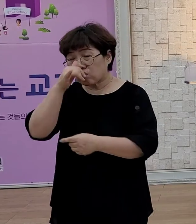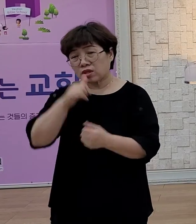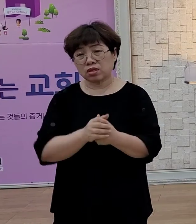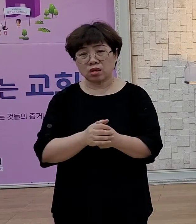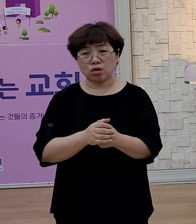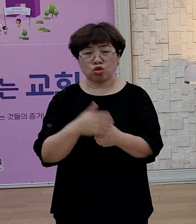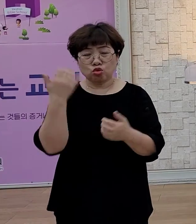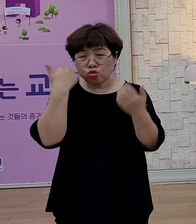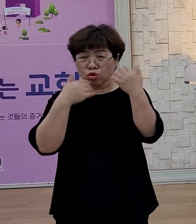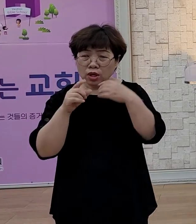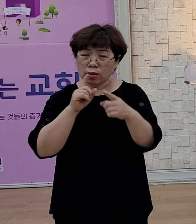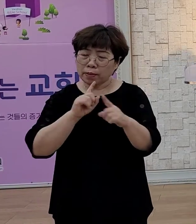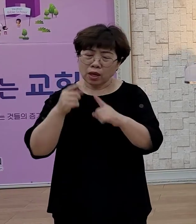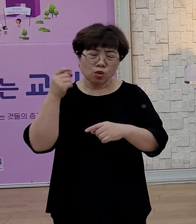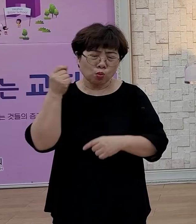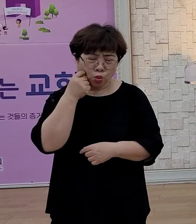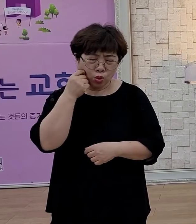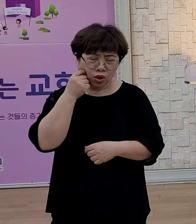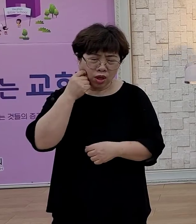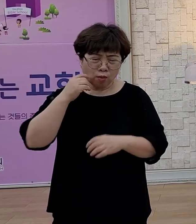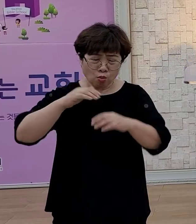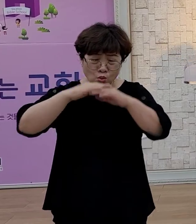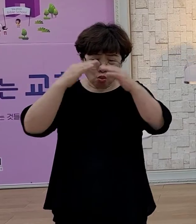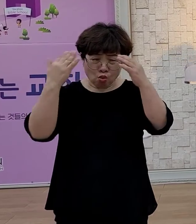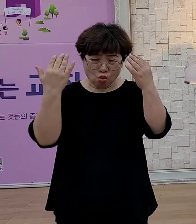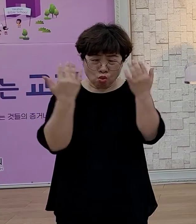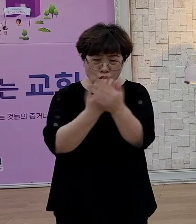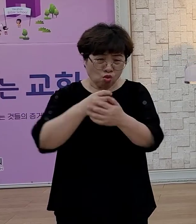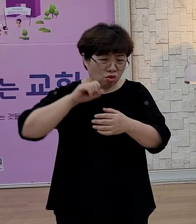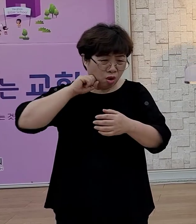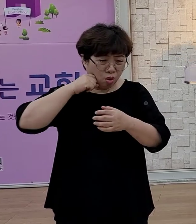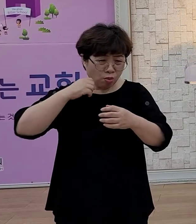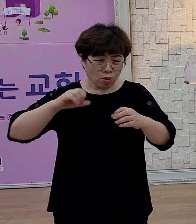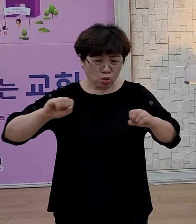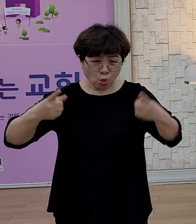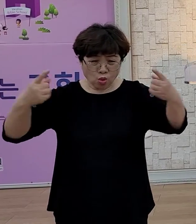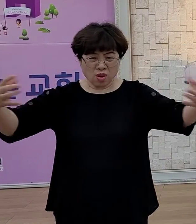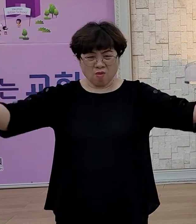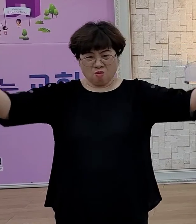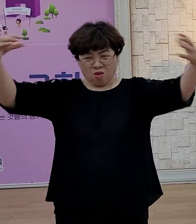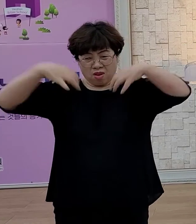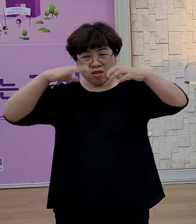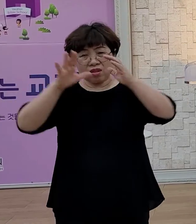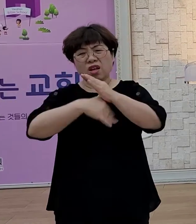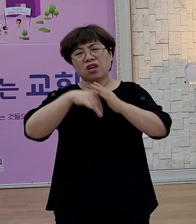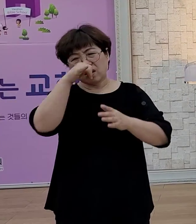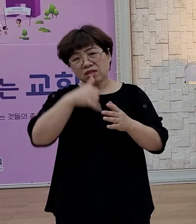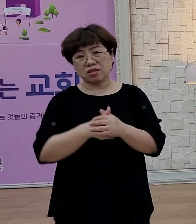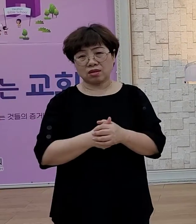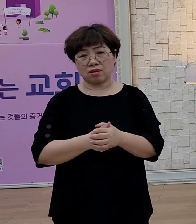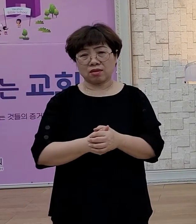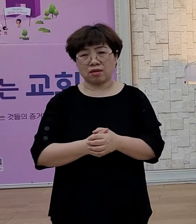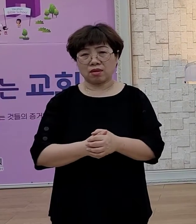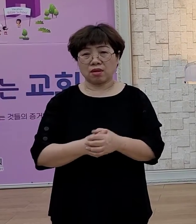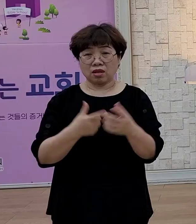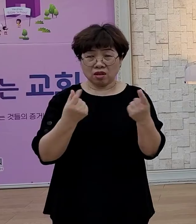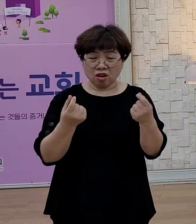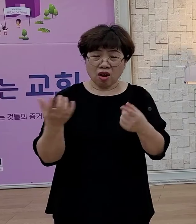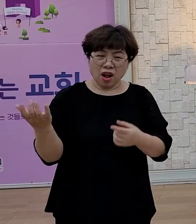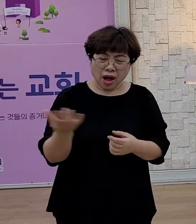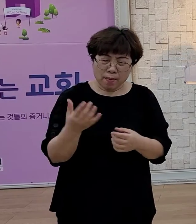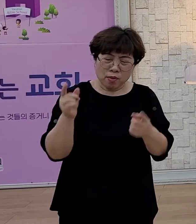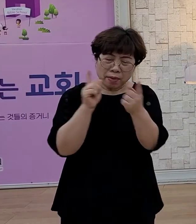없는 모든 어려움이 한꺼번에 들이닥치 그럴 때도 있습니다. 그런 아픔이